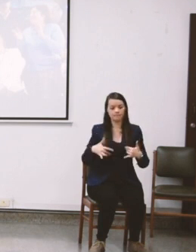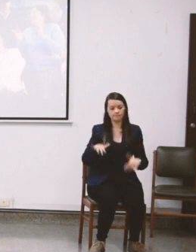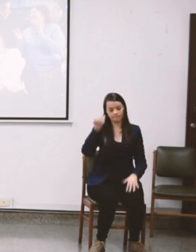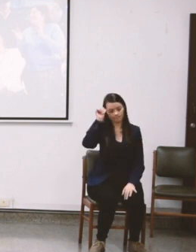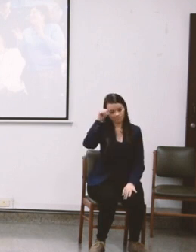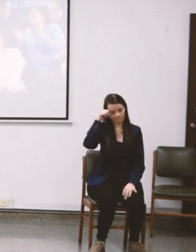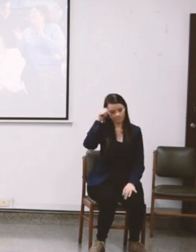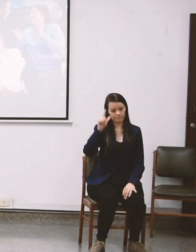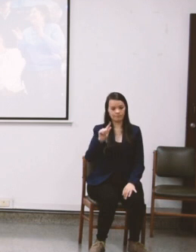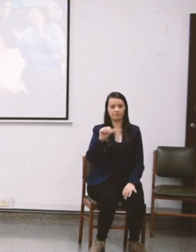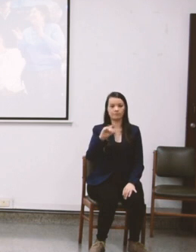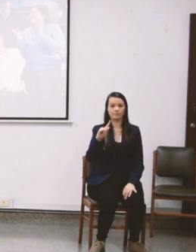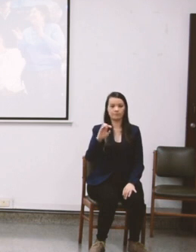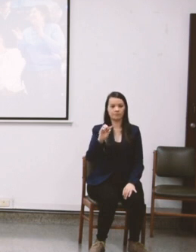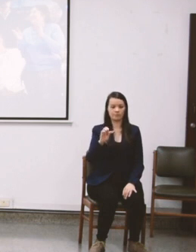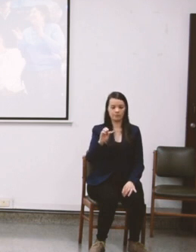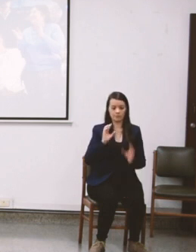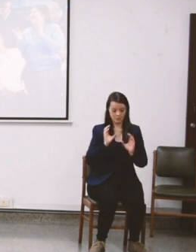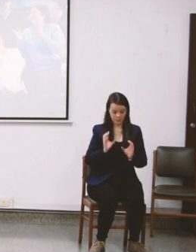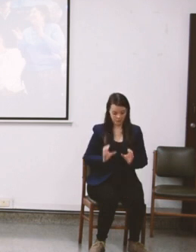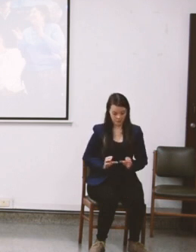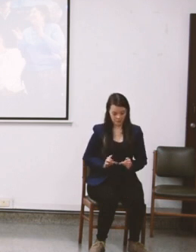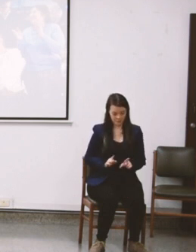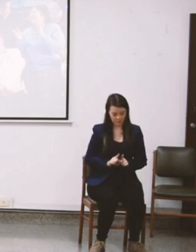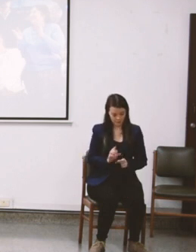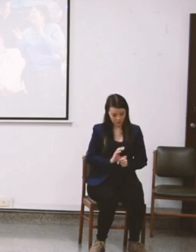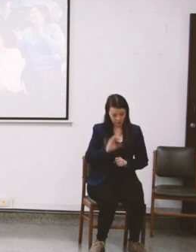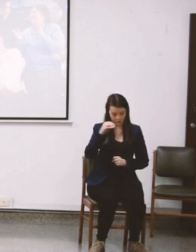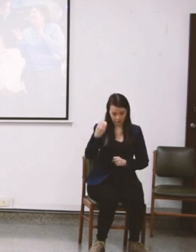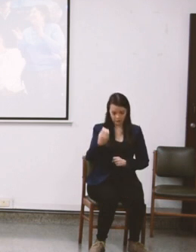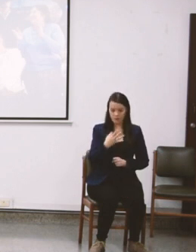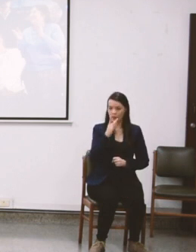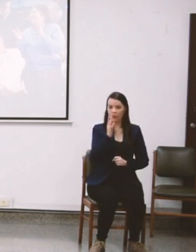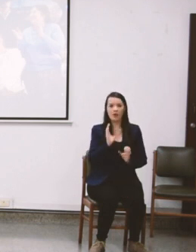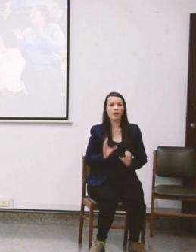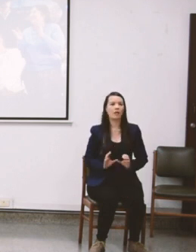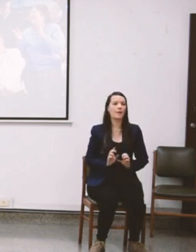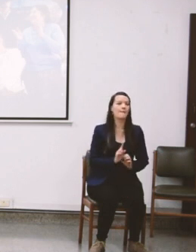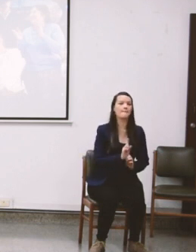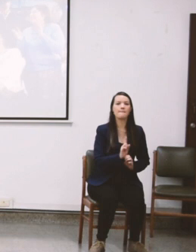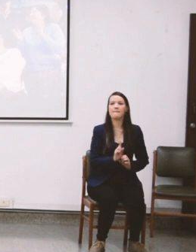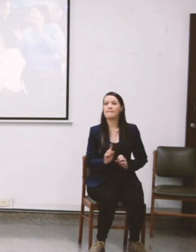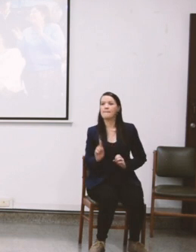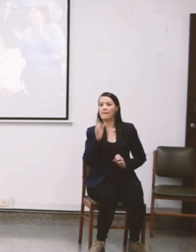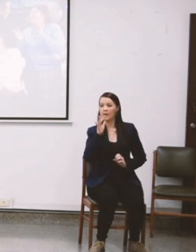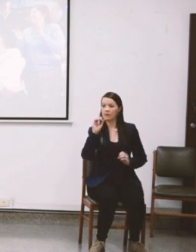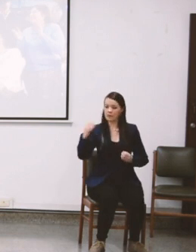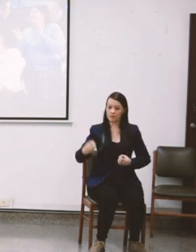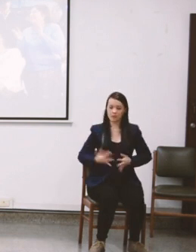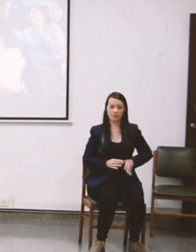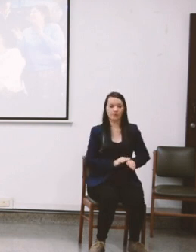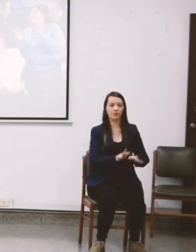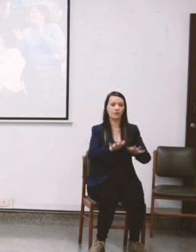palabras de Foucault, como mi cuerpo es la ciudad del sol, no tiene un lugar, pero de él salen e irradian todos los